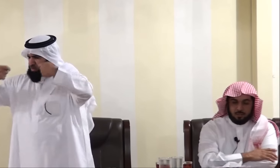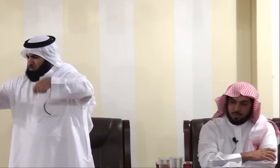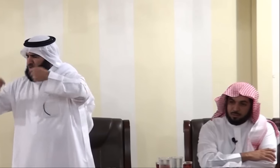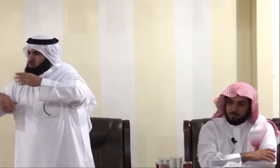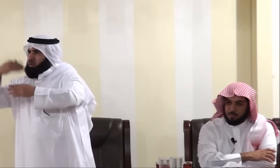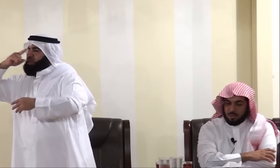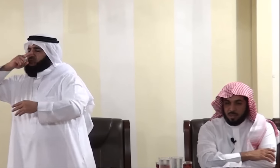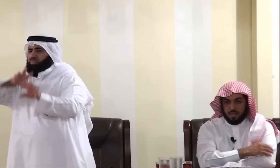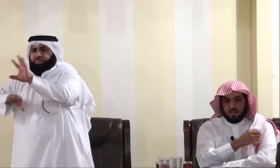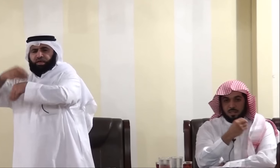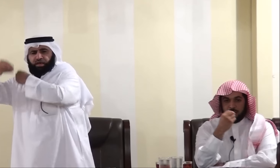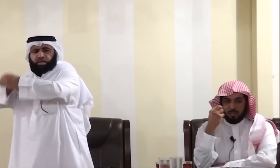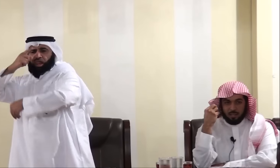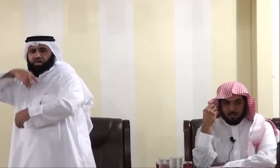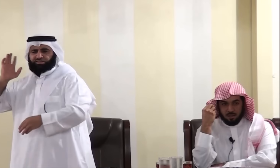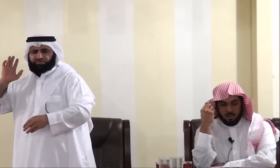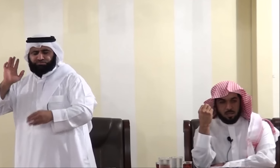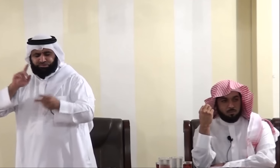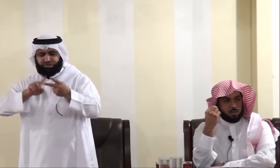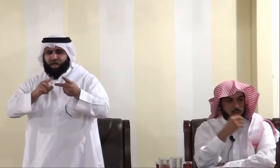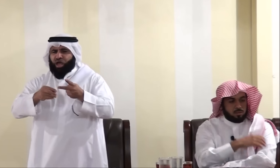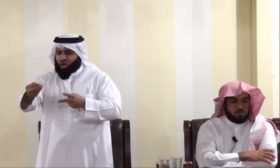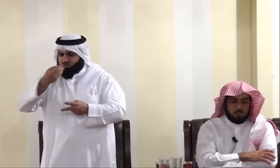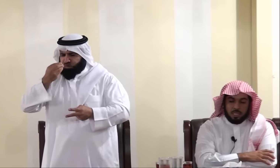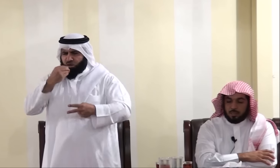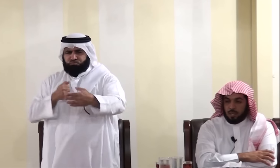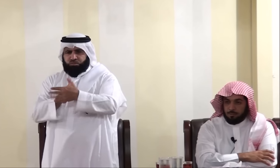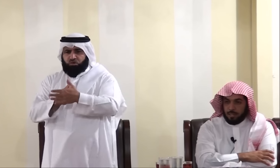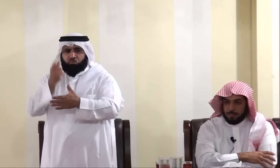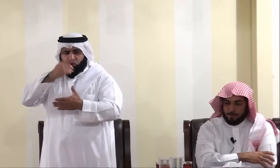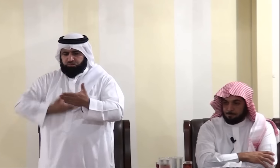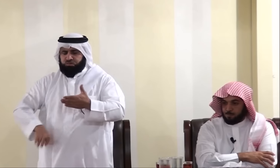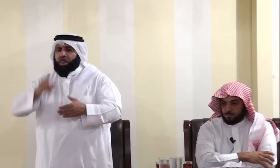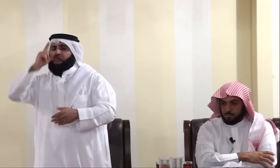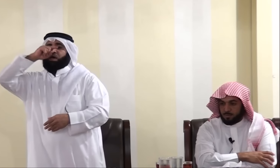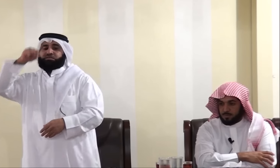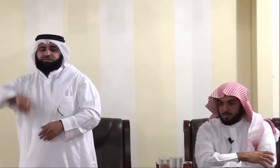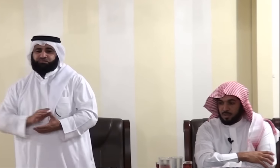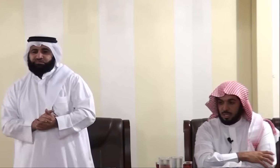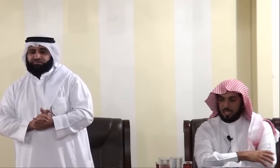فأعطيت. هذه يعني حكمة ولطيفة من العطاء الحليم.